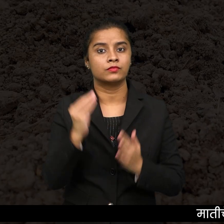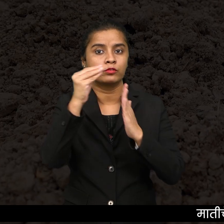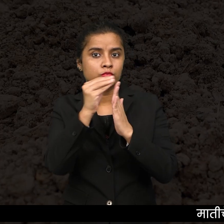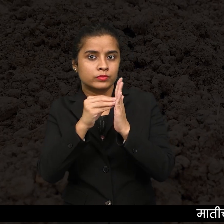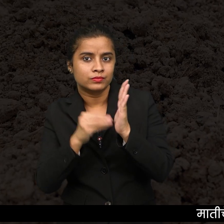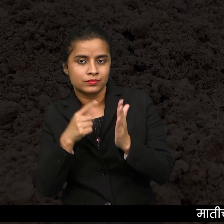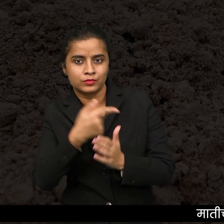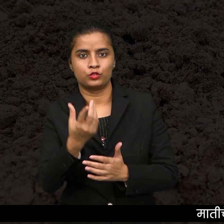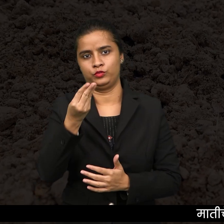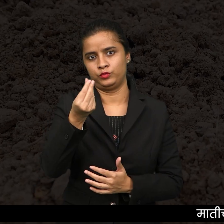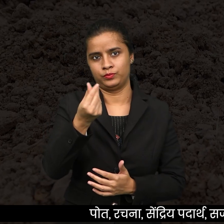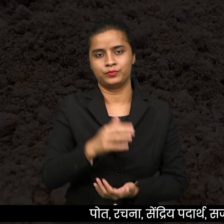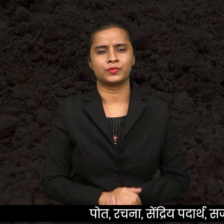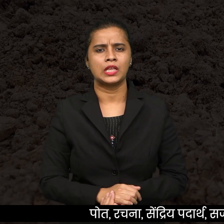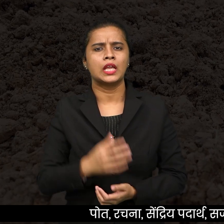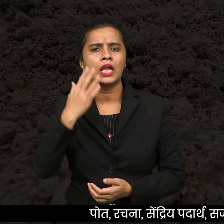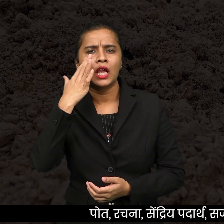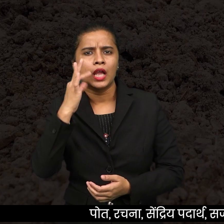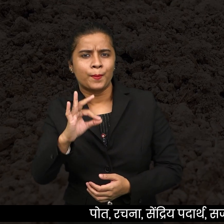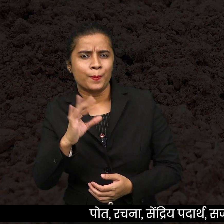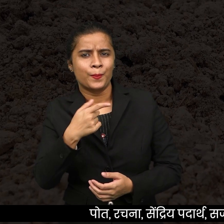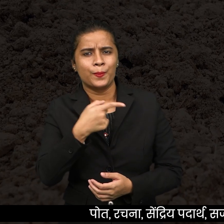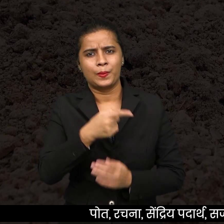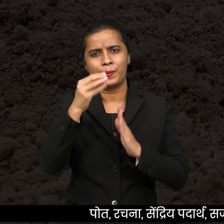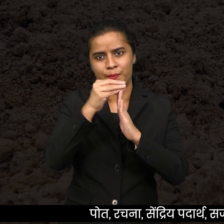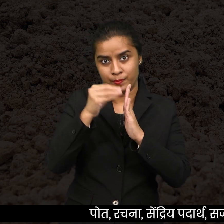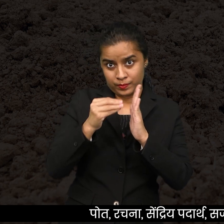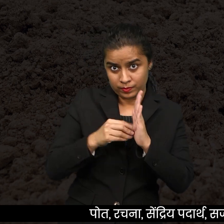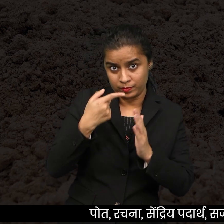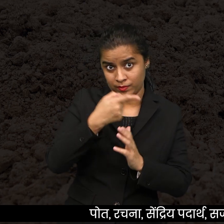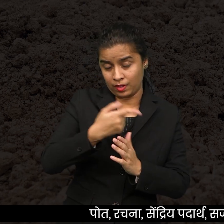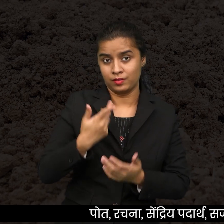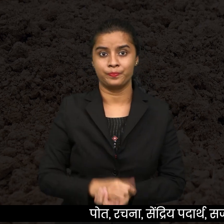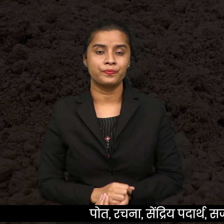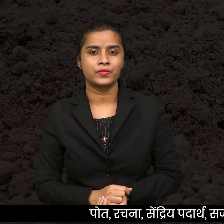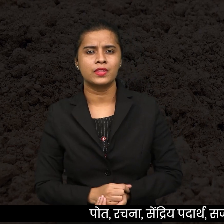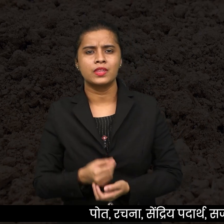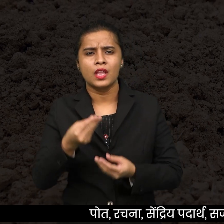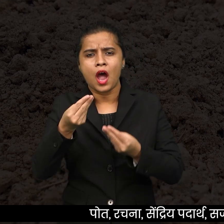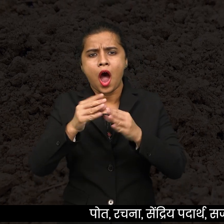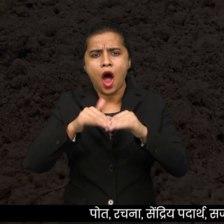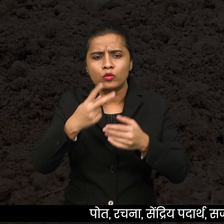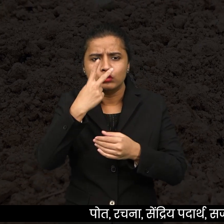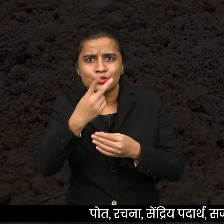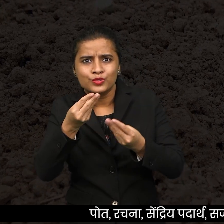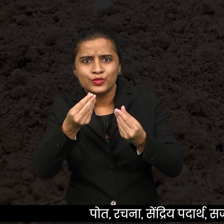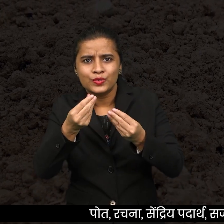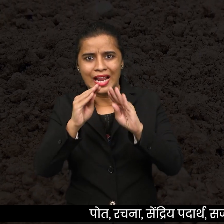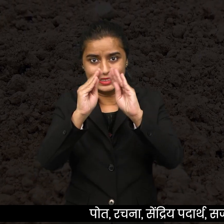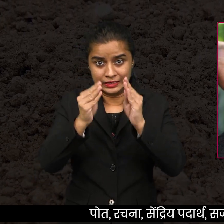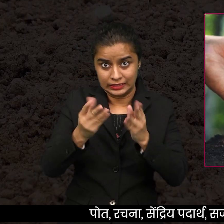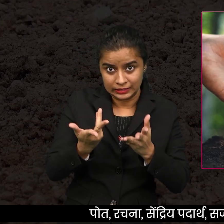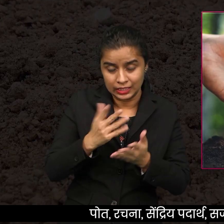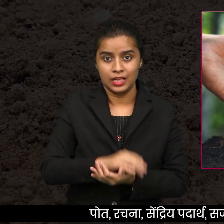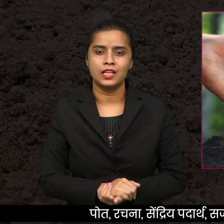Properties of soil. गुणधर्म. Major पोत, characteristics रचना, of सेंद्रिय soil पदार्थ, are सजीव, texture, वातन, structure,